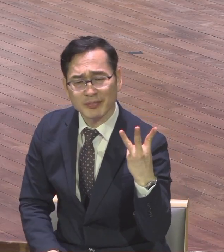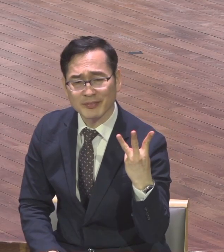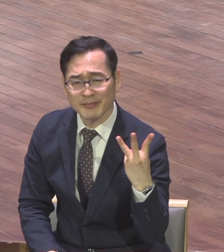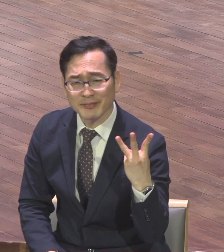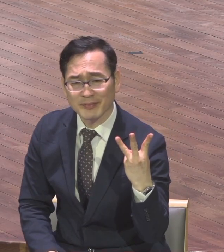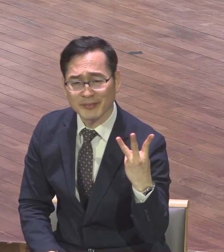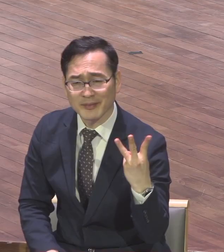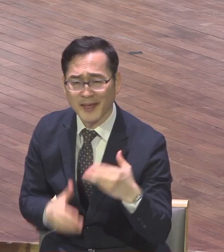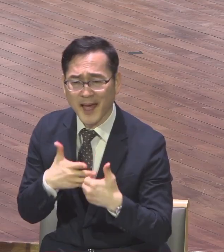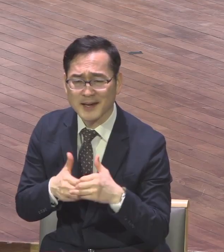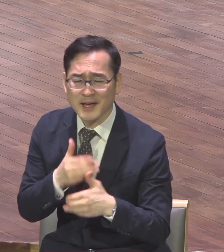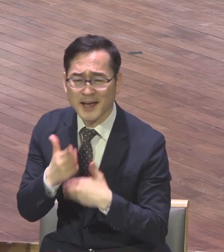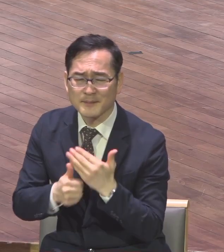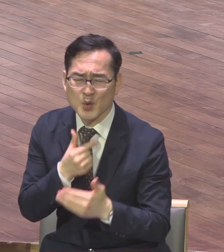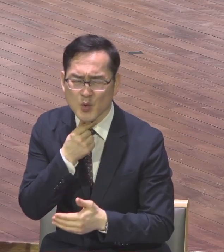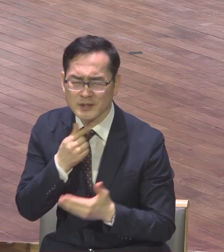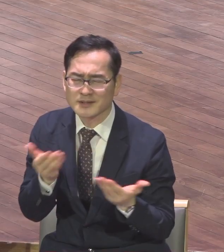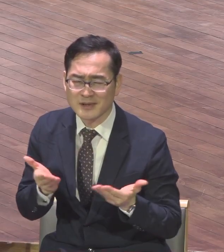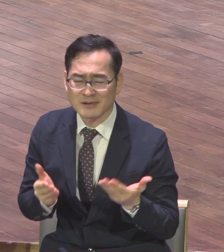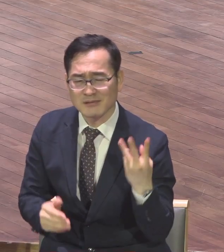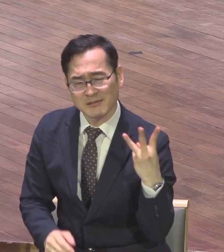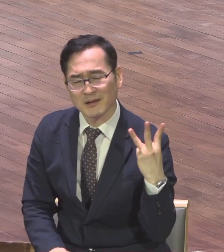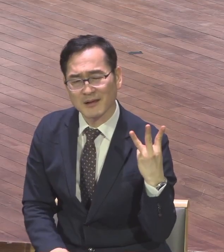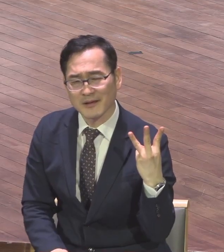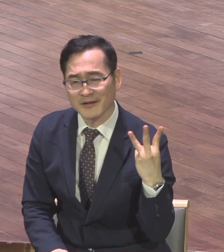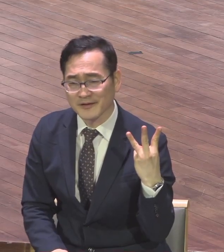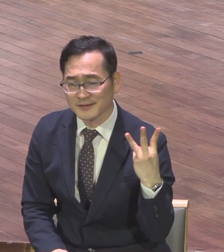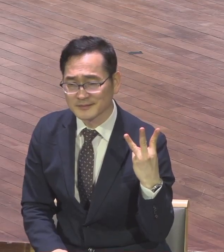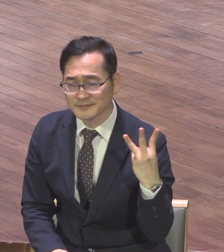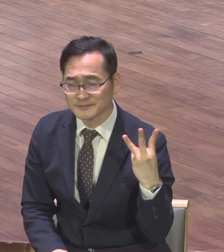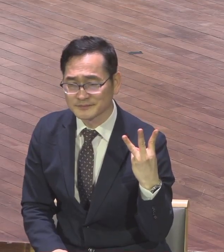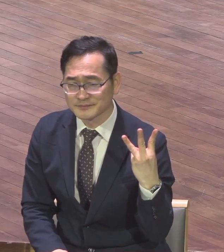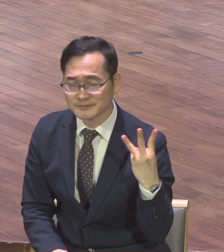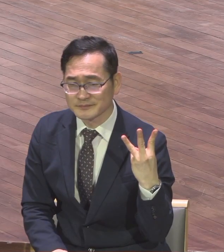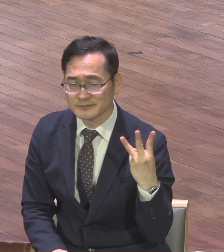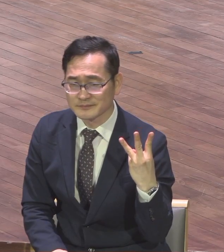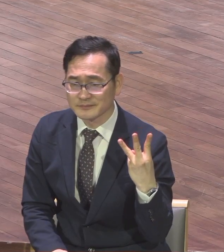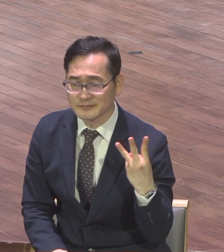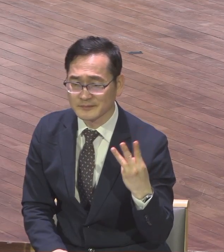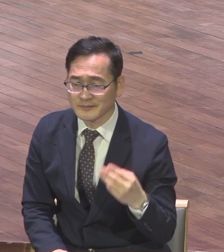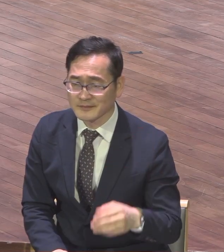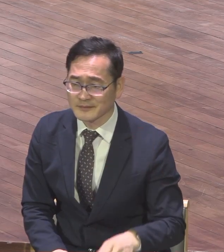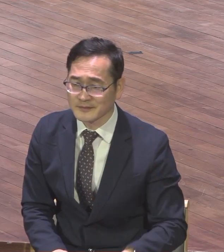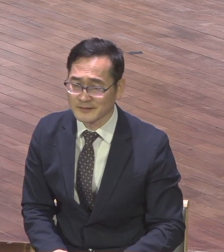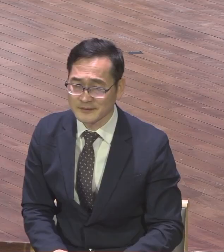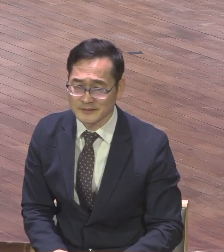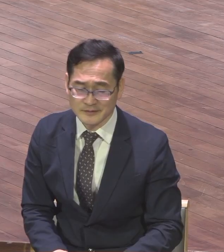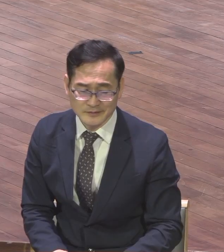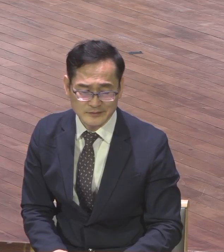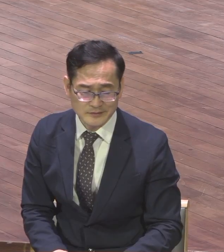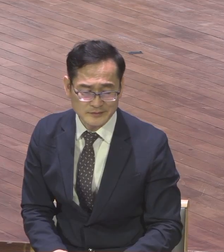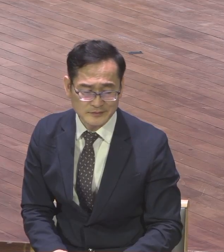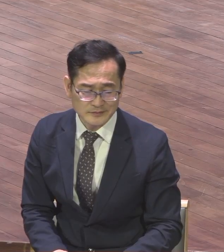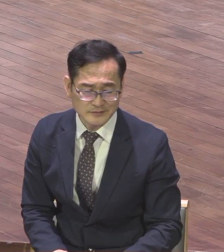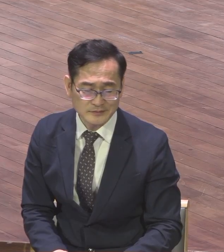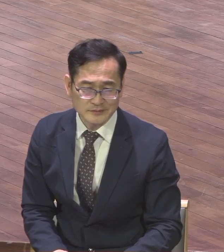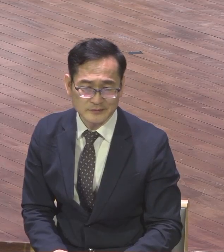뜻. 사도 바울은 우리를 향하신 하나님의 뜻이 항상 기뻐하고 심한 기도가